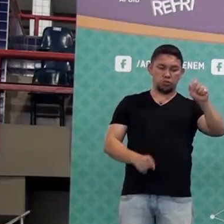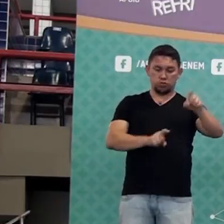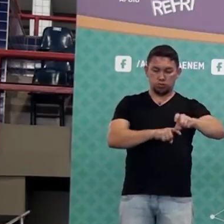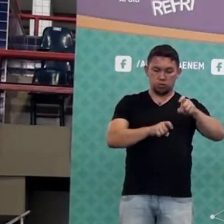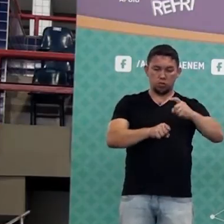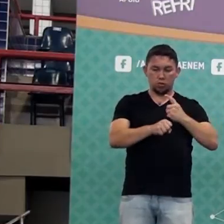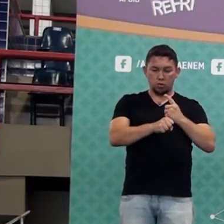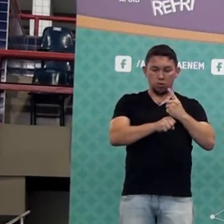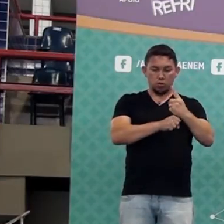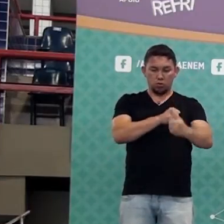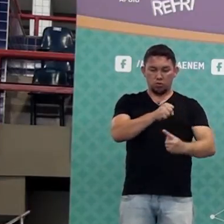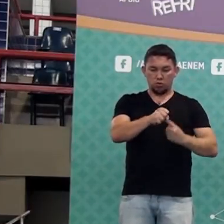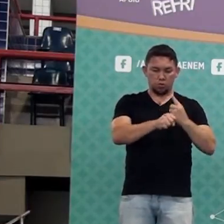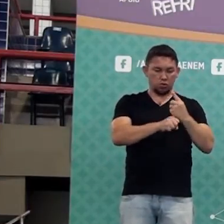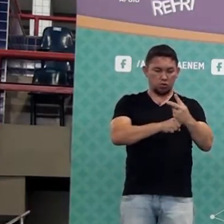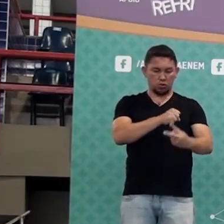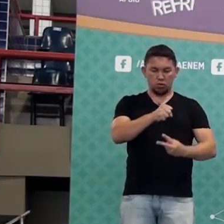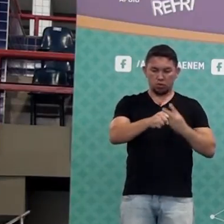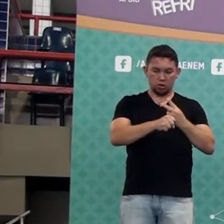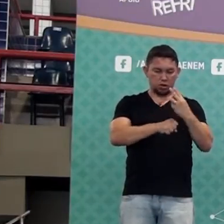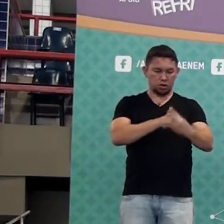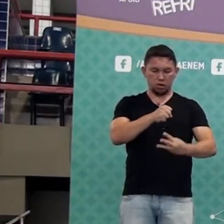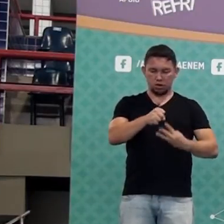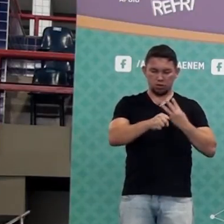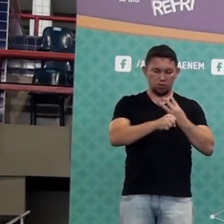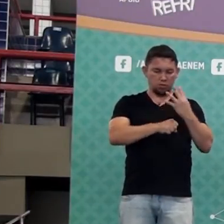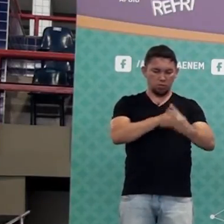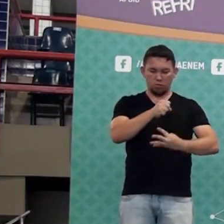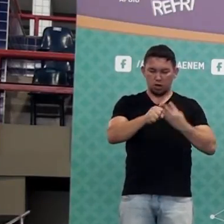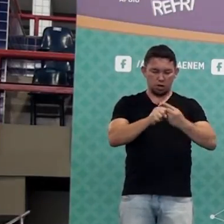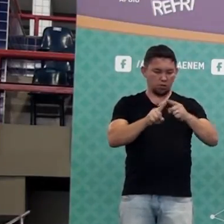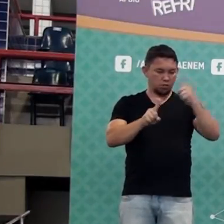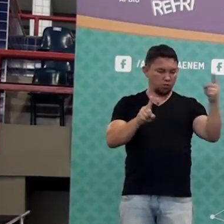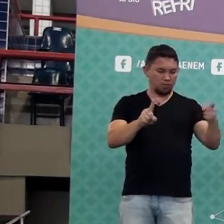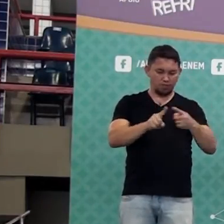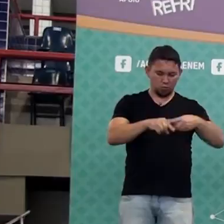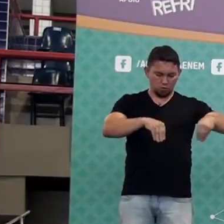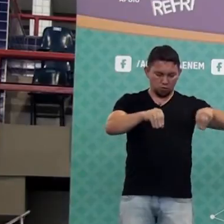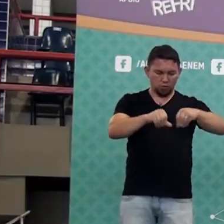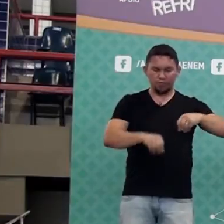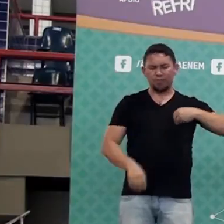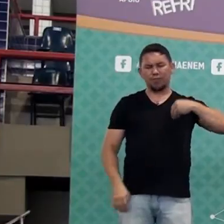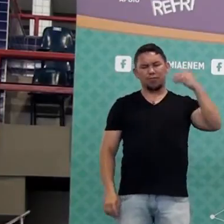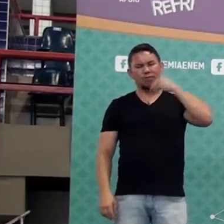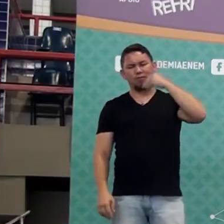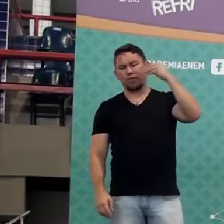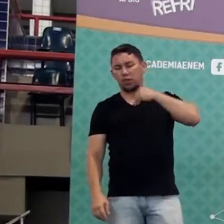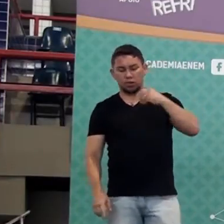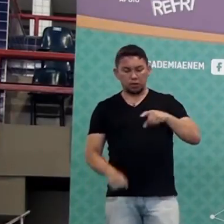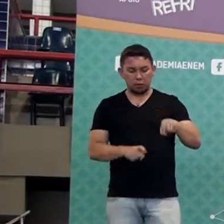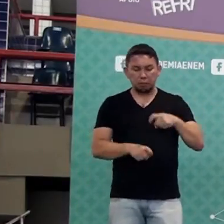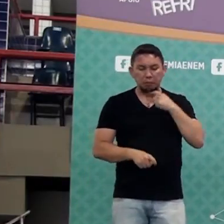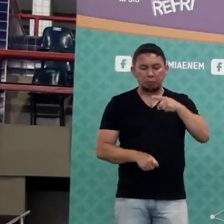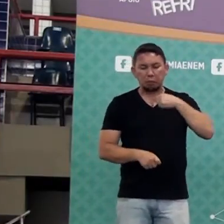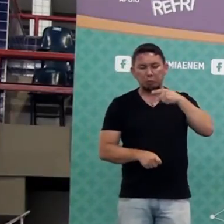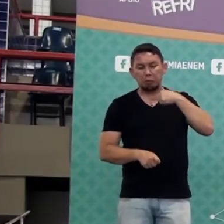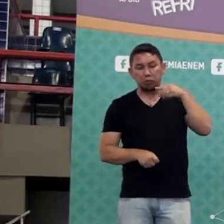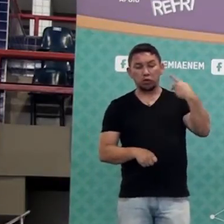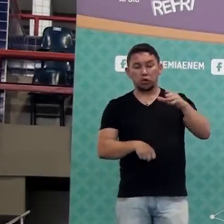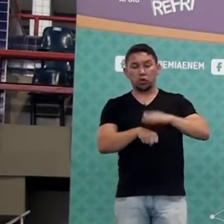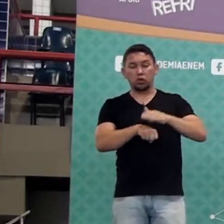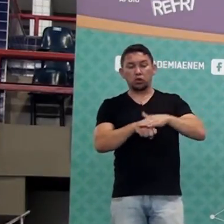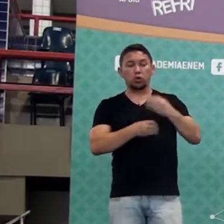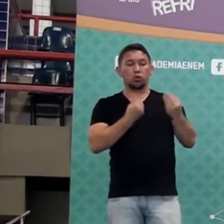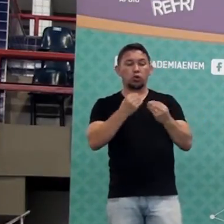3 ou 4 ciclos, o solo fica infértil. O solo não consegue mais produzir. Normalmente, o que